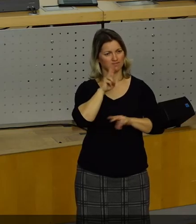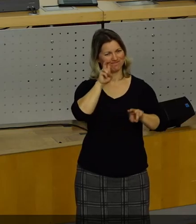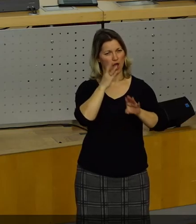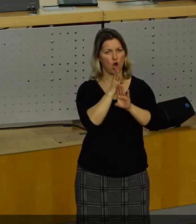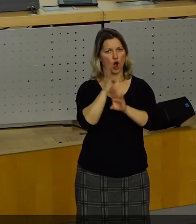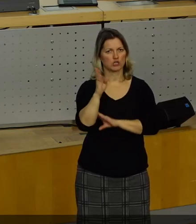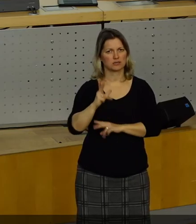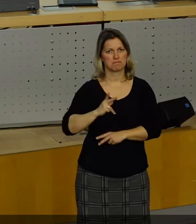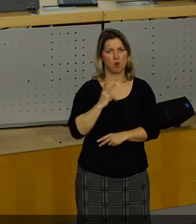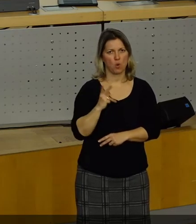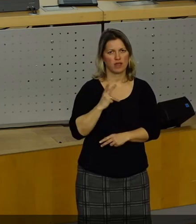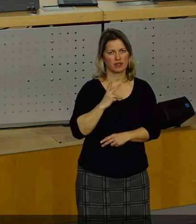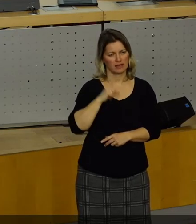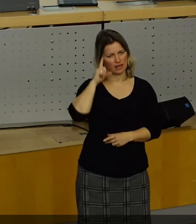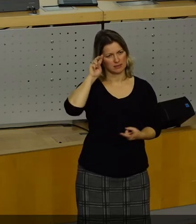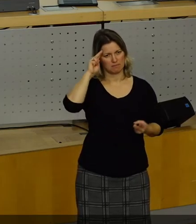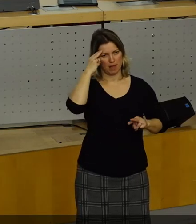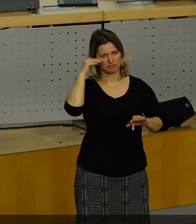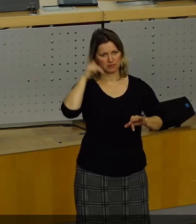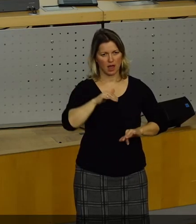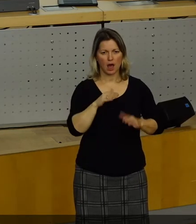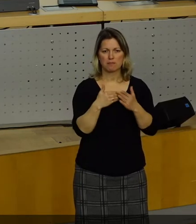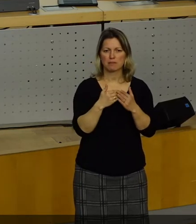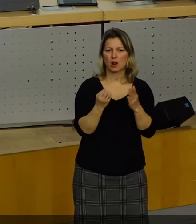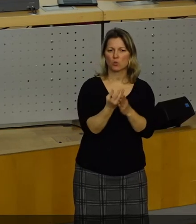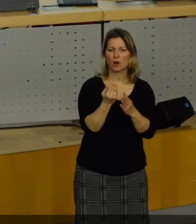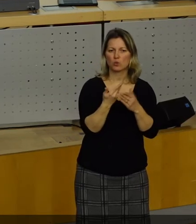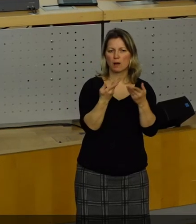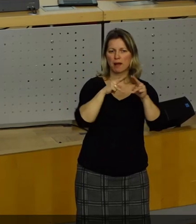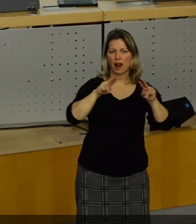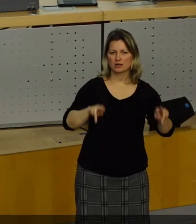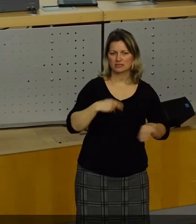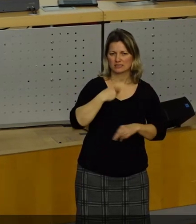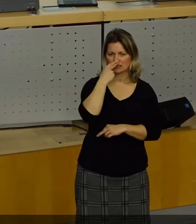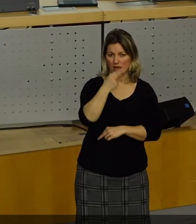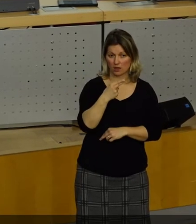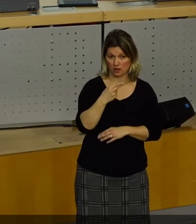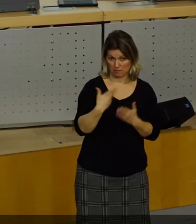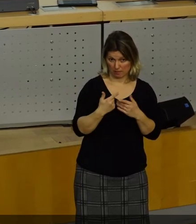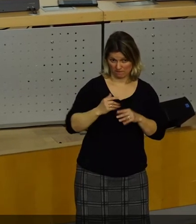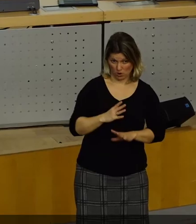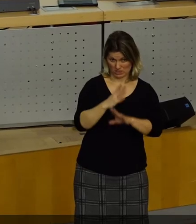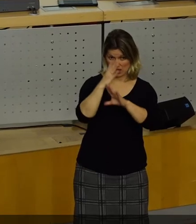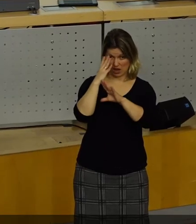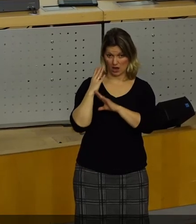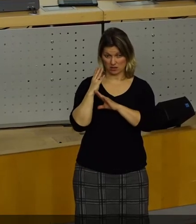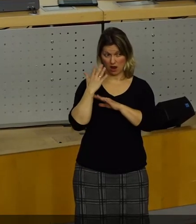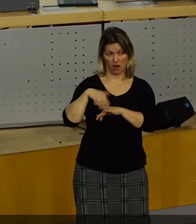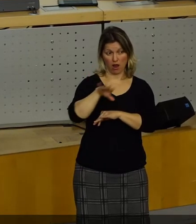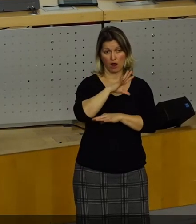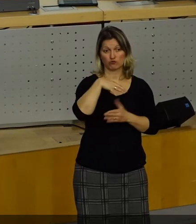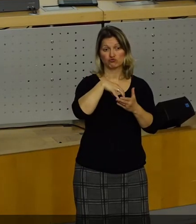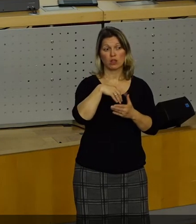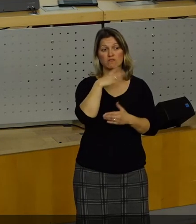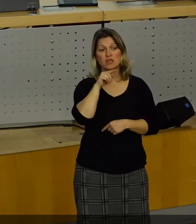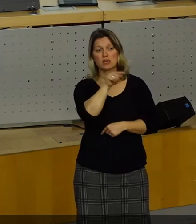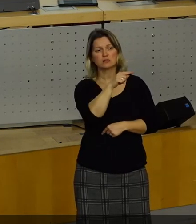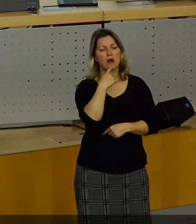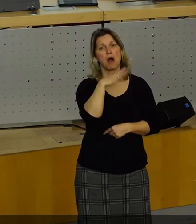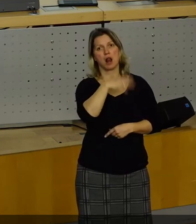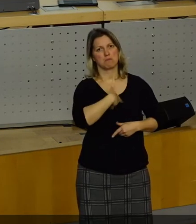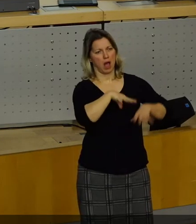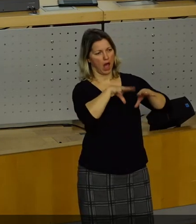das bei der sehr erfolgreichen Rekonstruierung des Kulturpalastes. Vor 10 Jahren wollte man ganz viele in dieser Stadt ihn abreißen. Zum Glück ist es